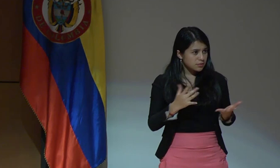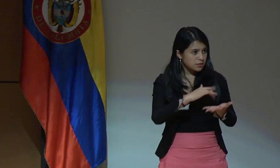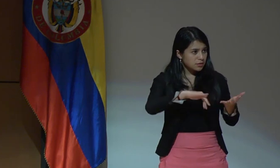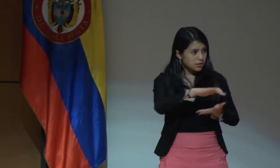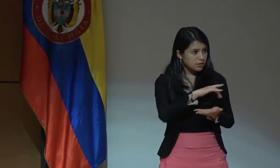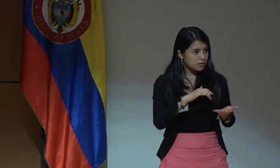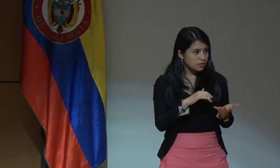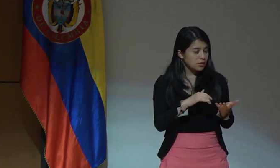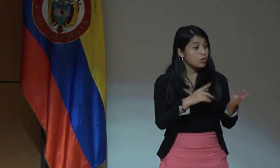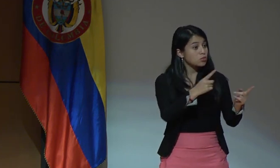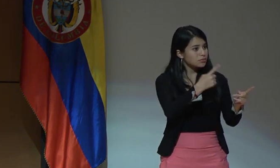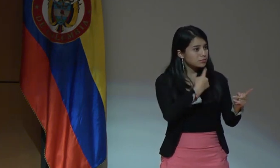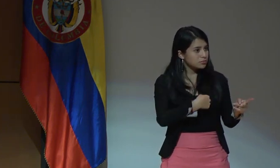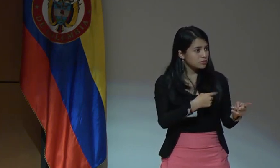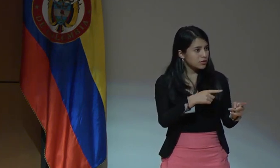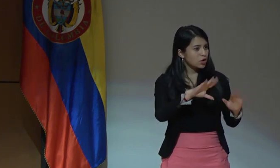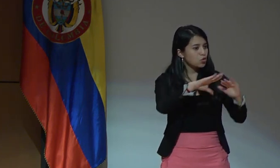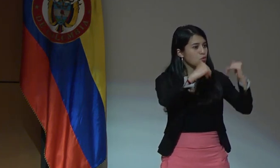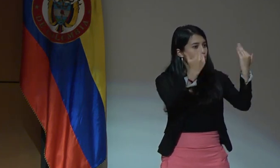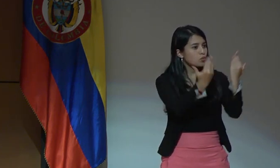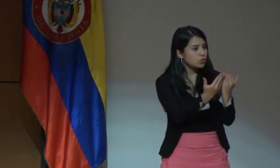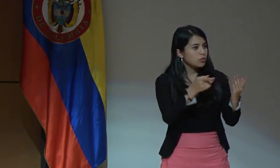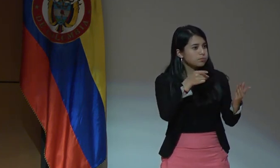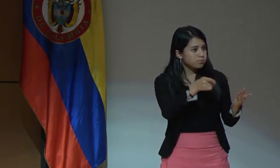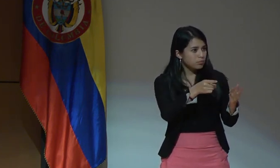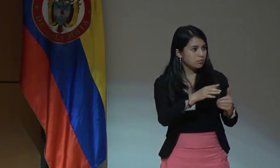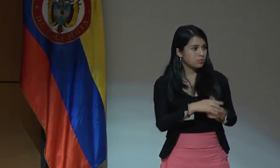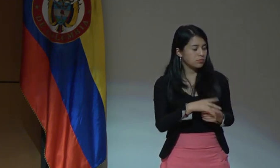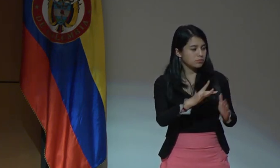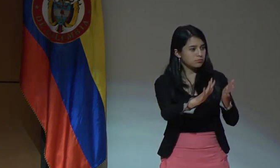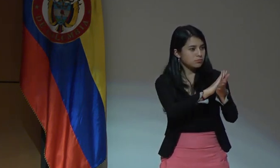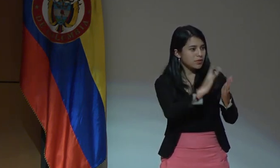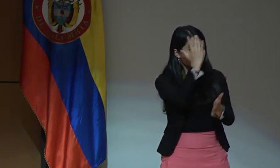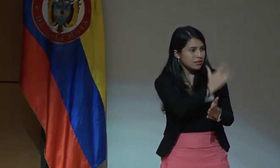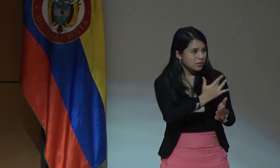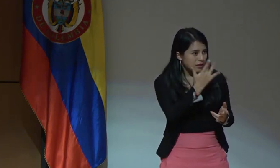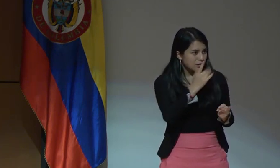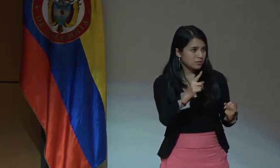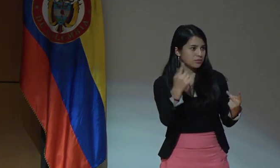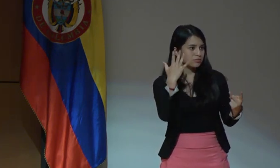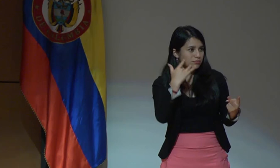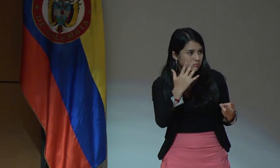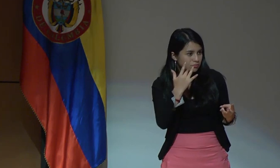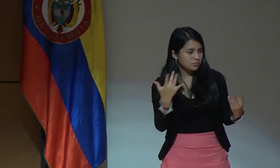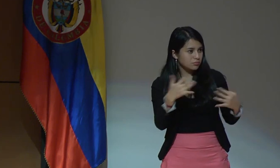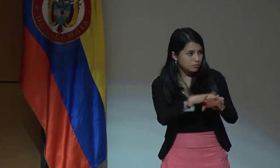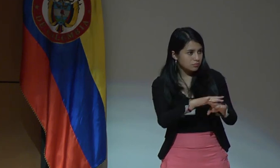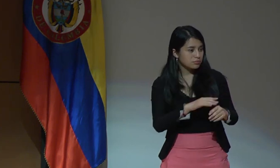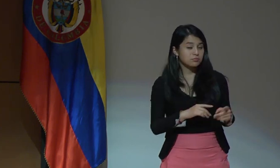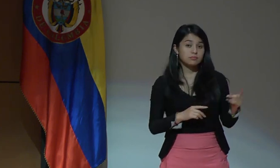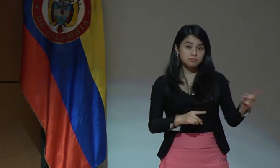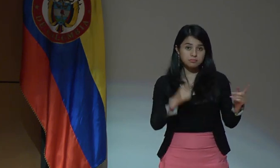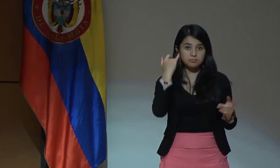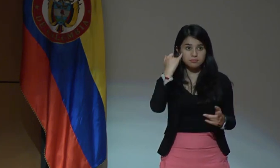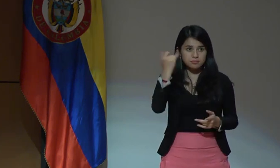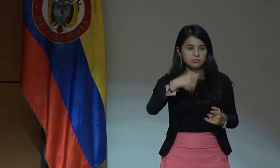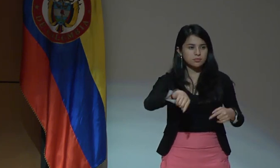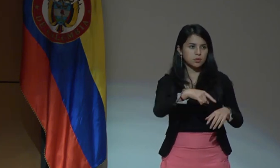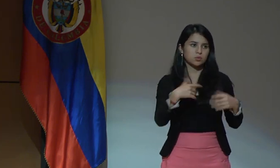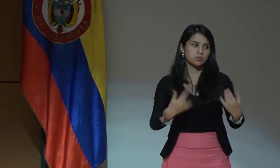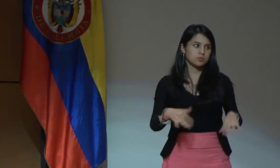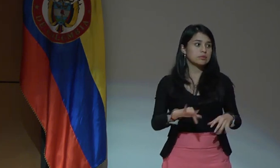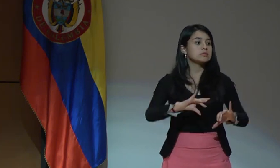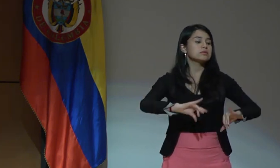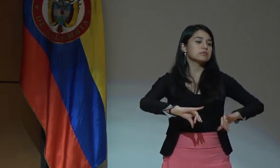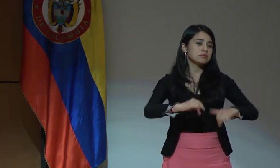Pero usted hablaba de escuela con niños nazas, afros y mestizos. Imagínense ustedes semejante cuestión, pues,